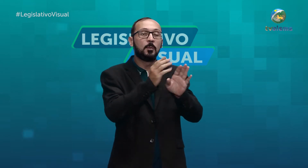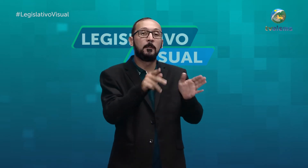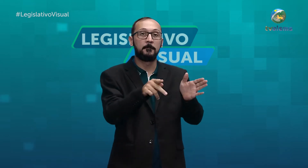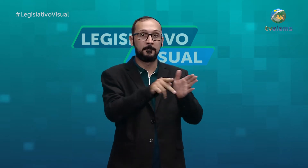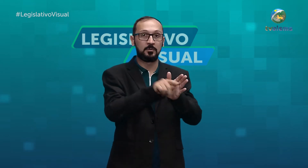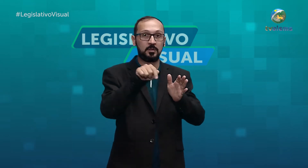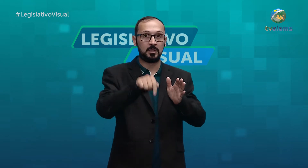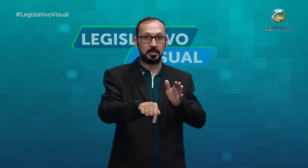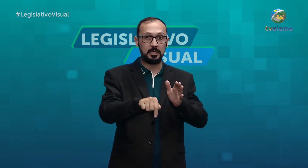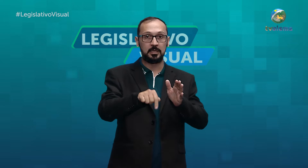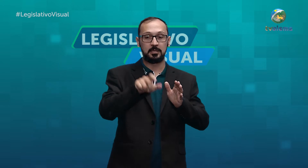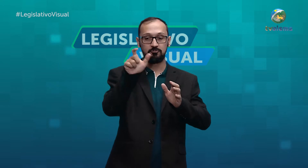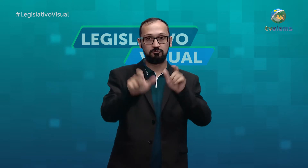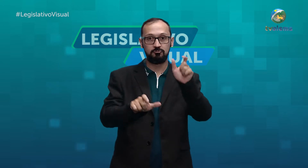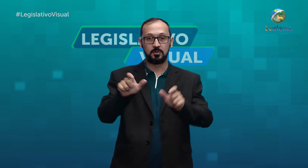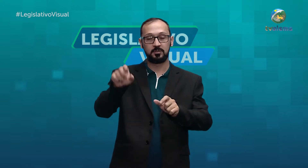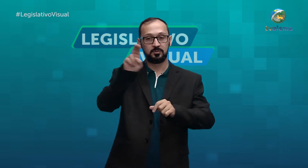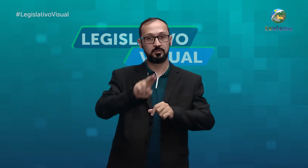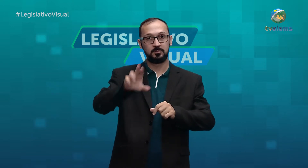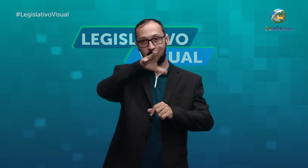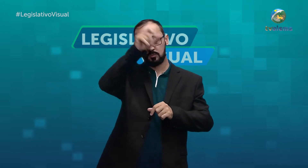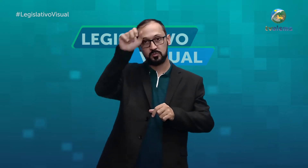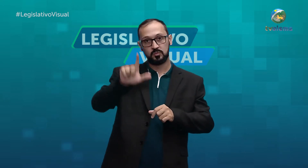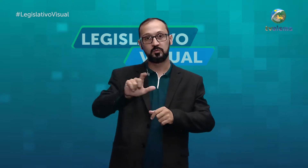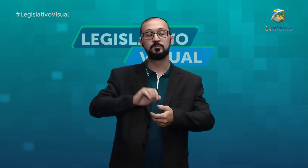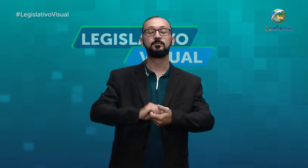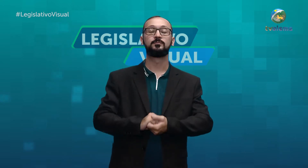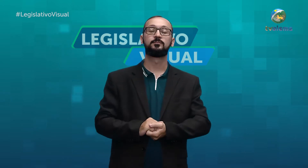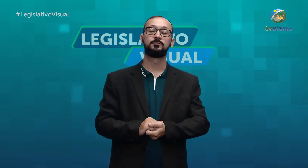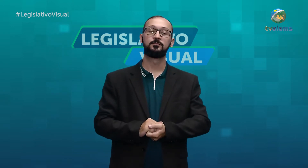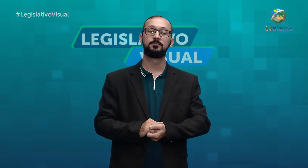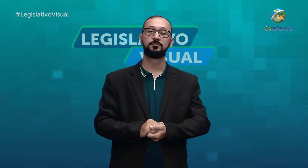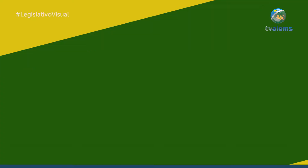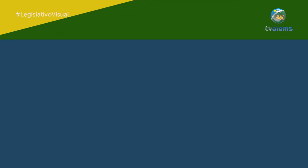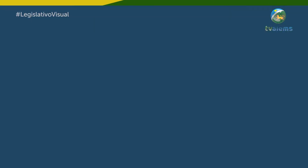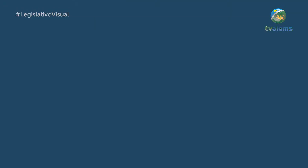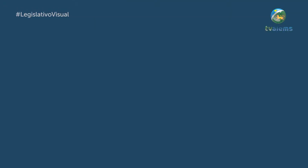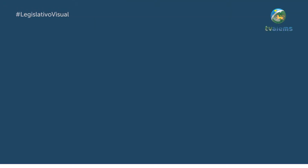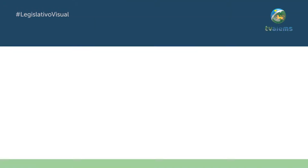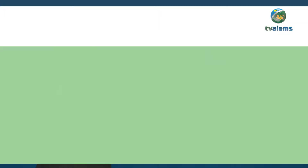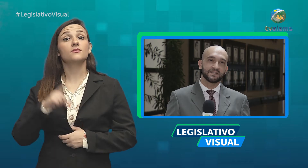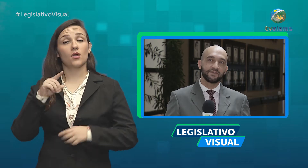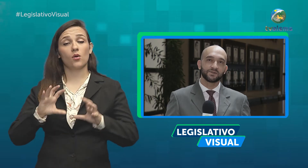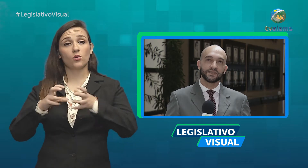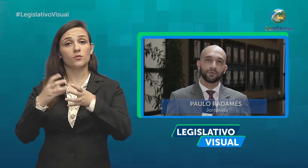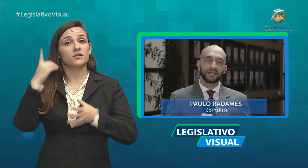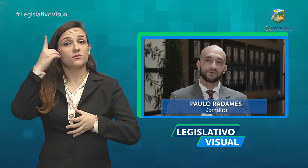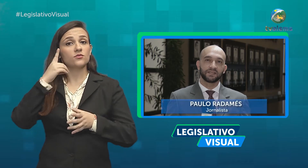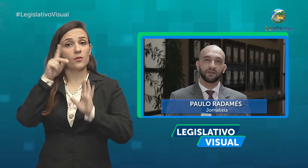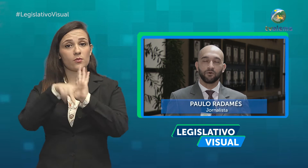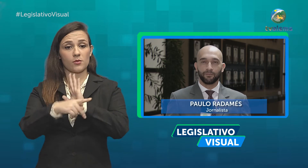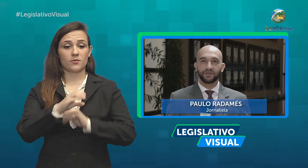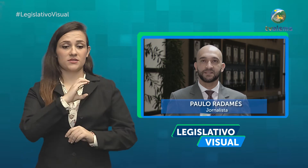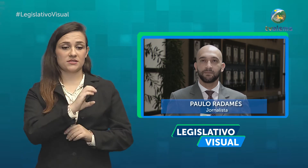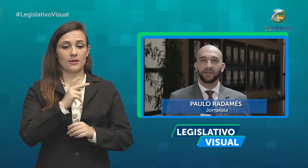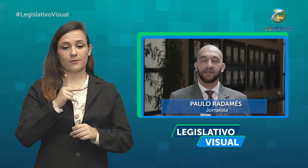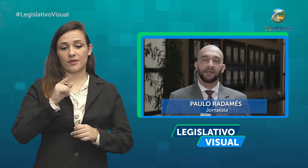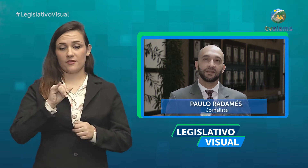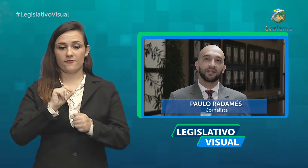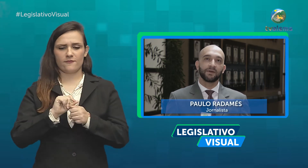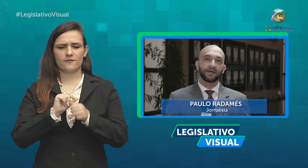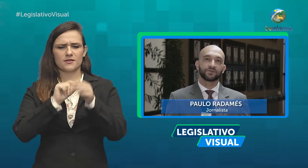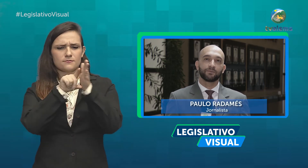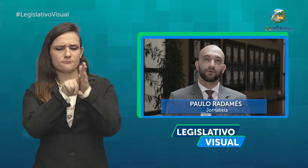relógios medidores de consumidores de Mato Grosso do Sul. Desta vez, os deputados que compõem a